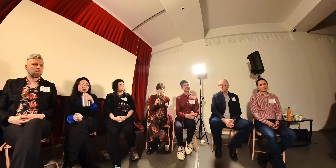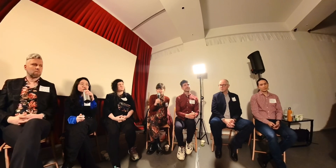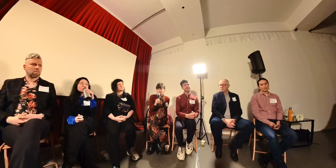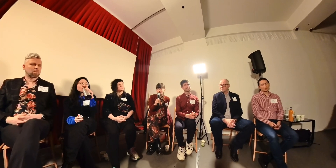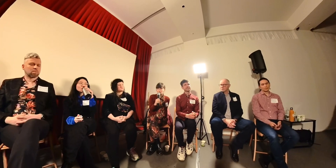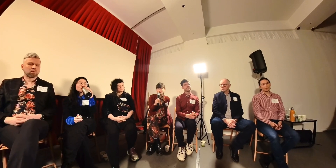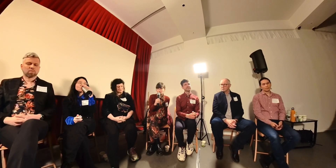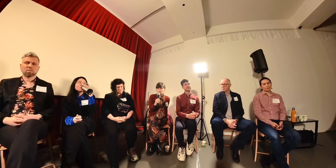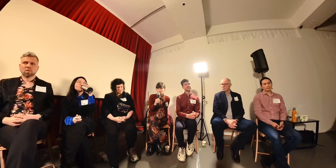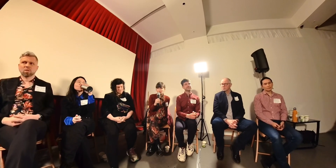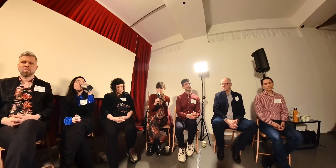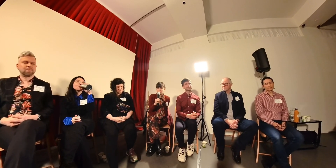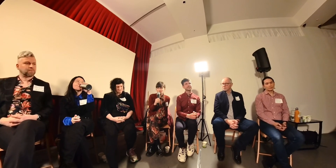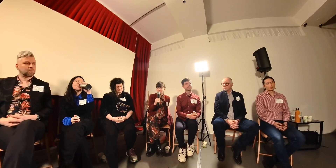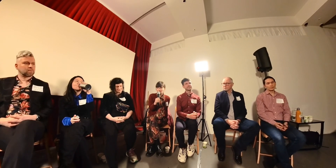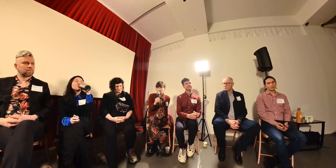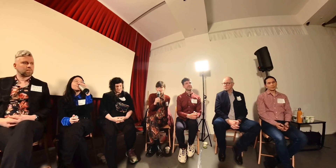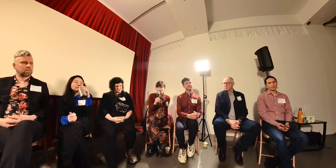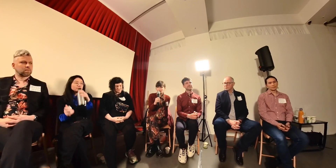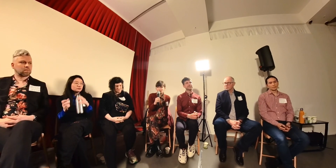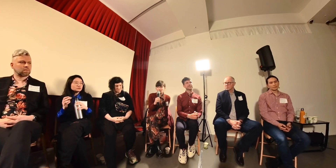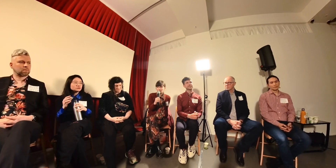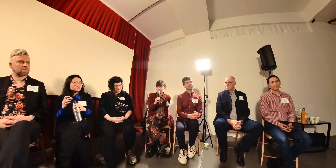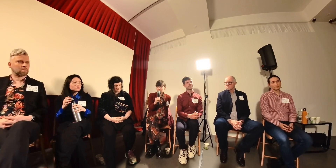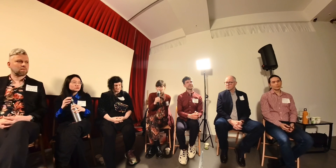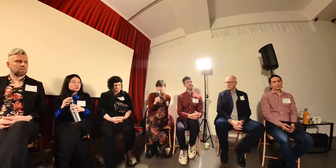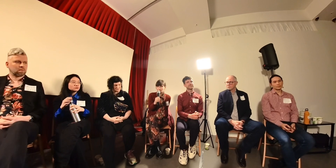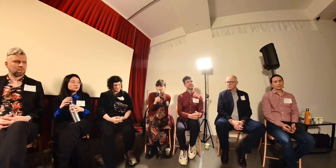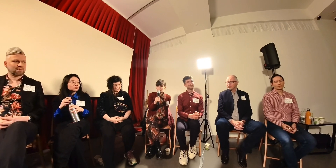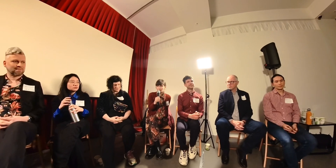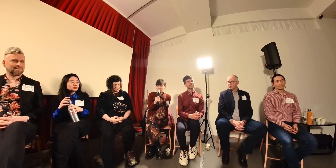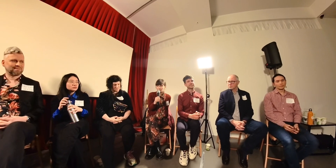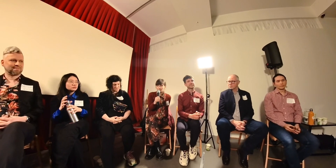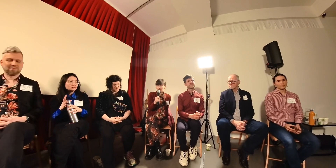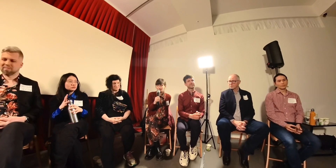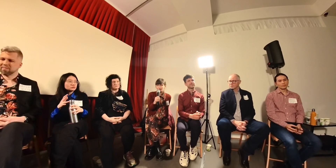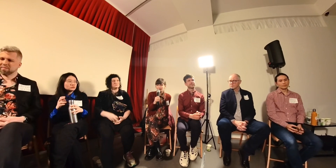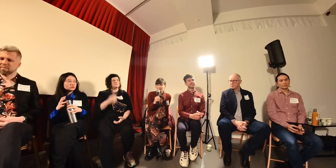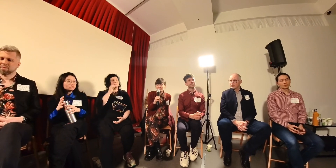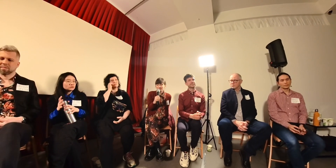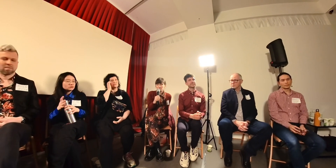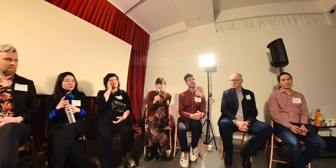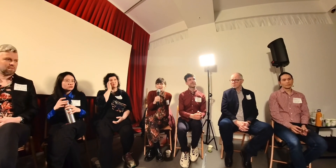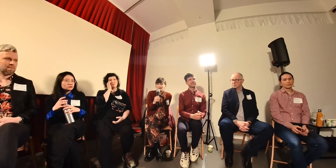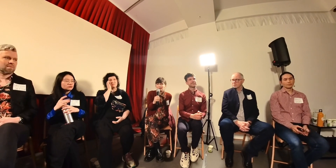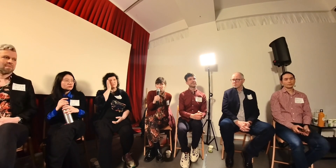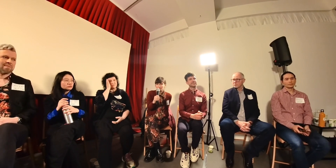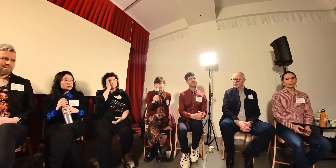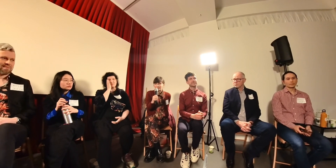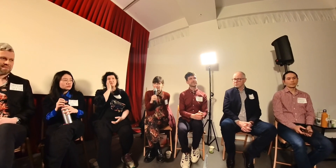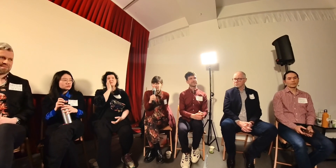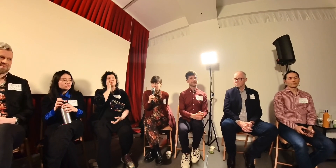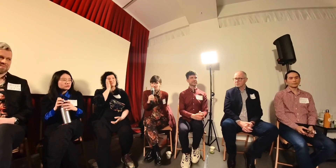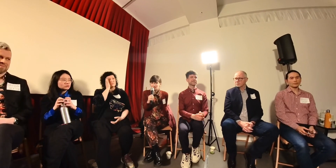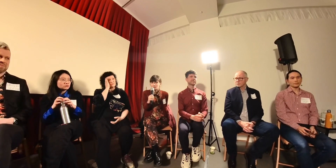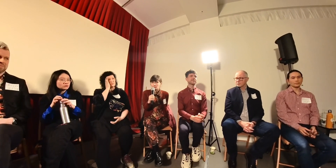opravdu ta zkušenost s tou prohlídkou, kde jsme nemohli na nic sahat a se samotným tím natáčením byla velmi pro nás